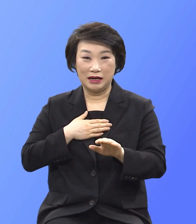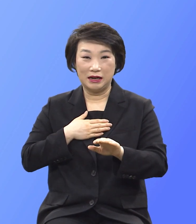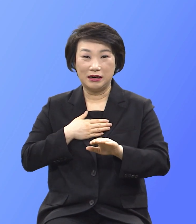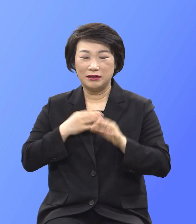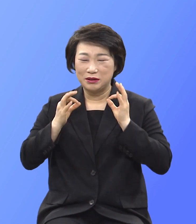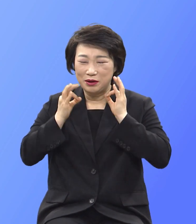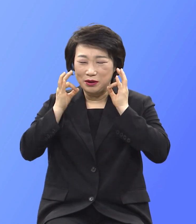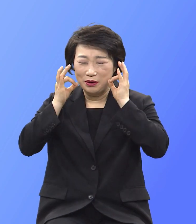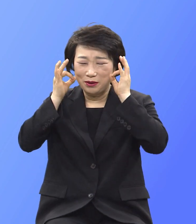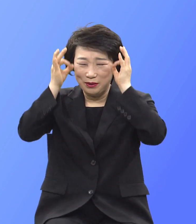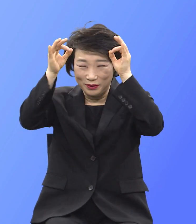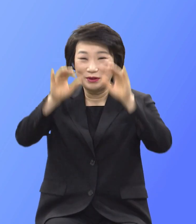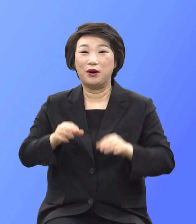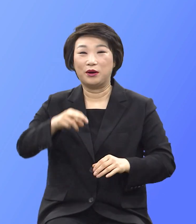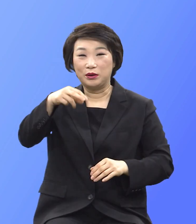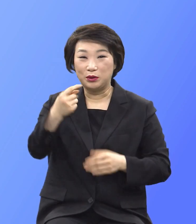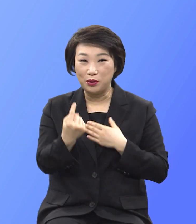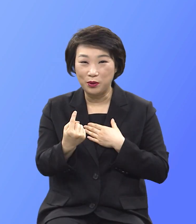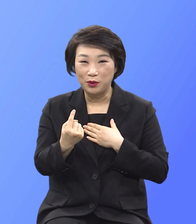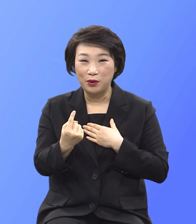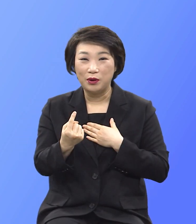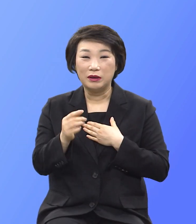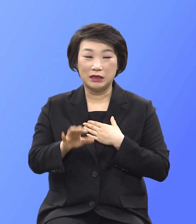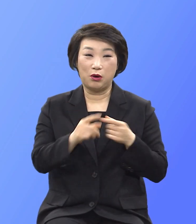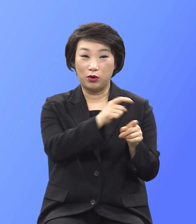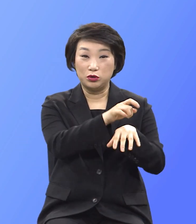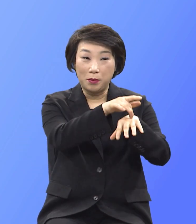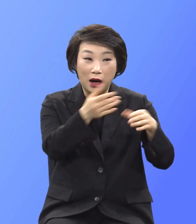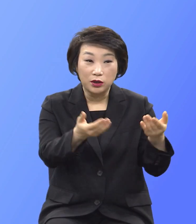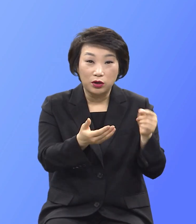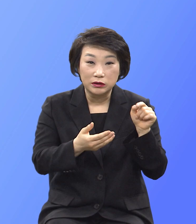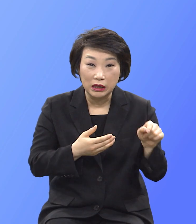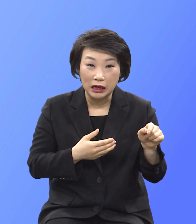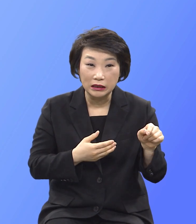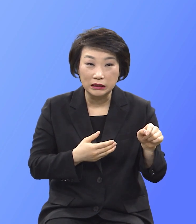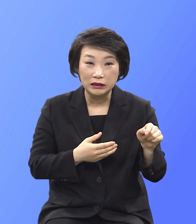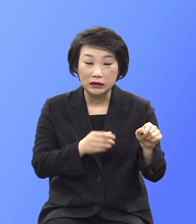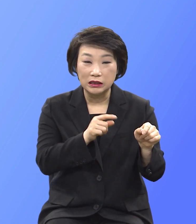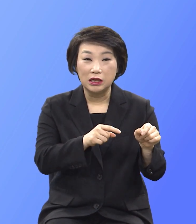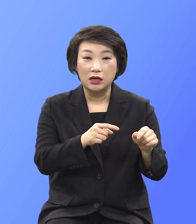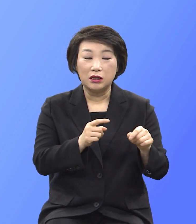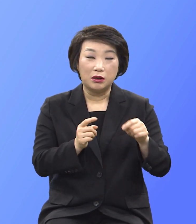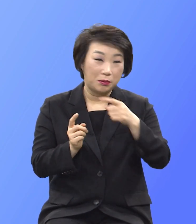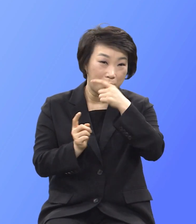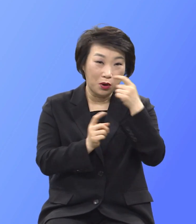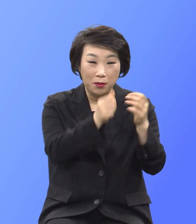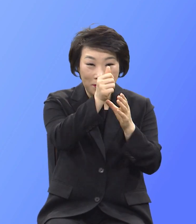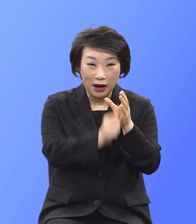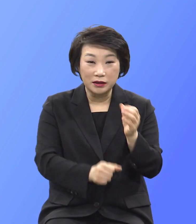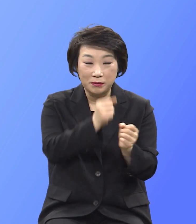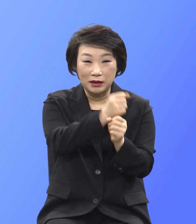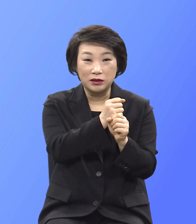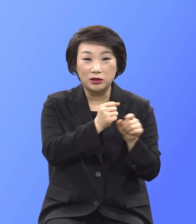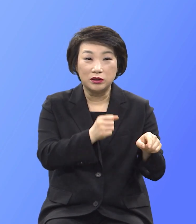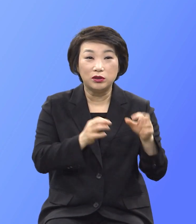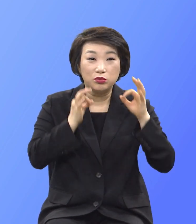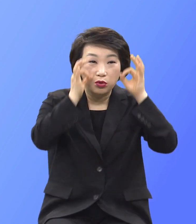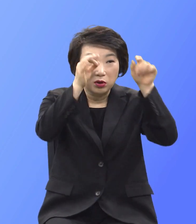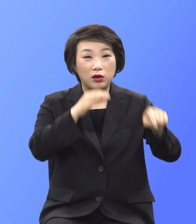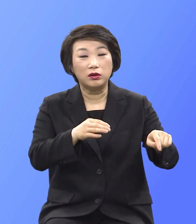애타도록 노력을 다해도 마귀 역사에 그를 미혹시켜 타락시킬